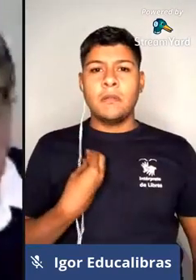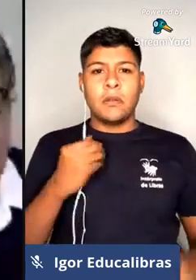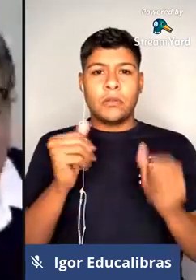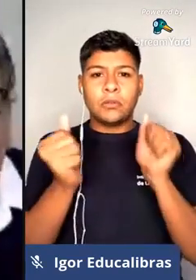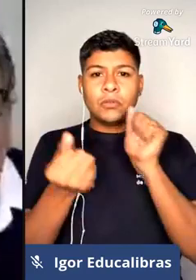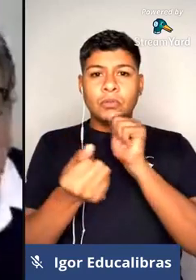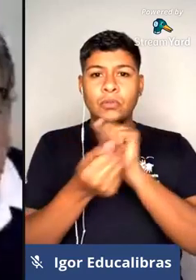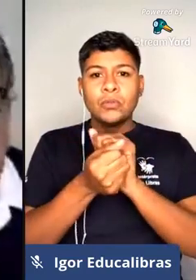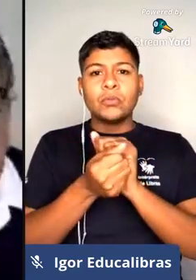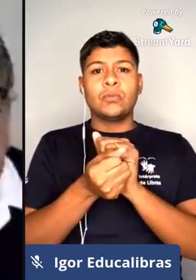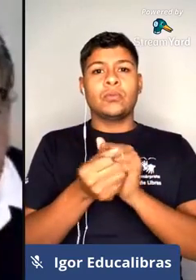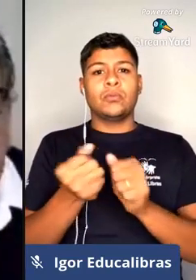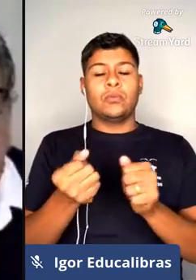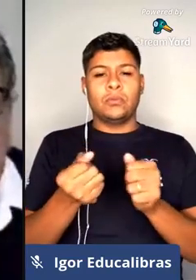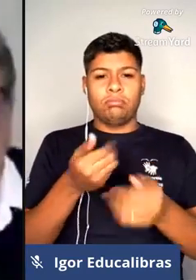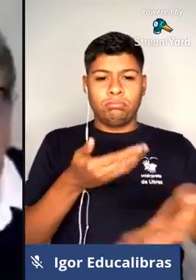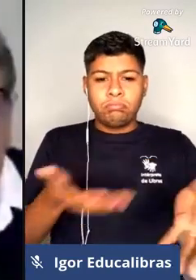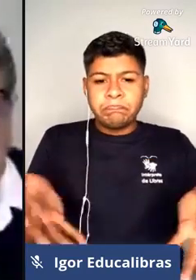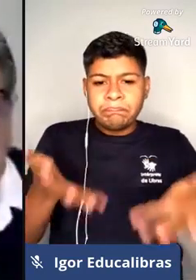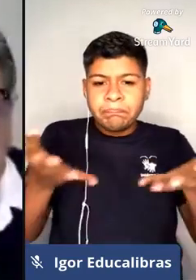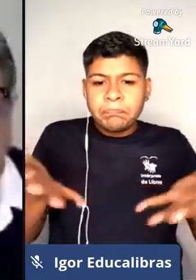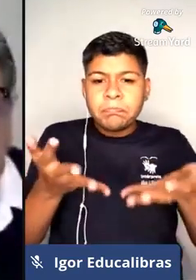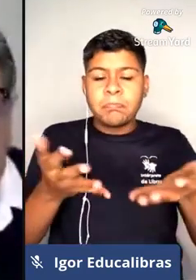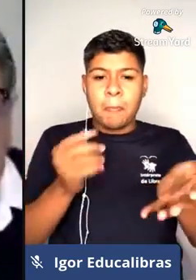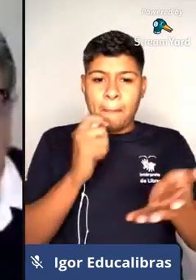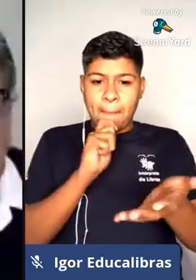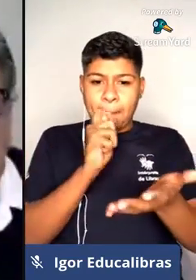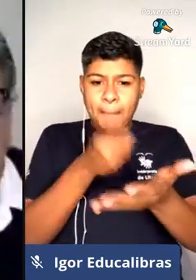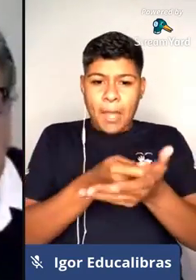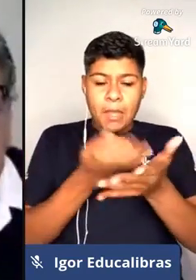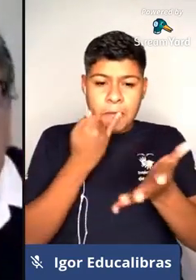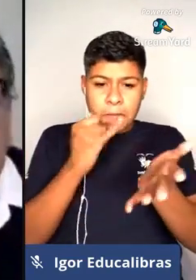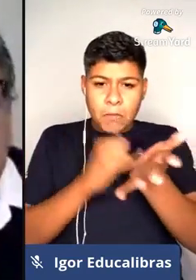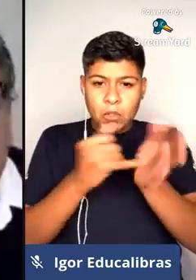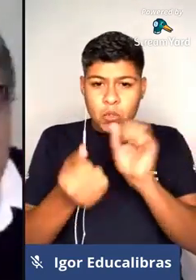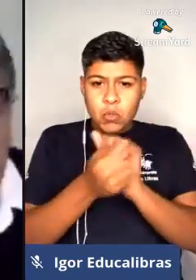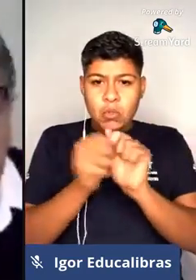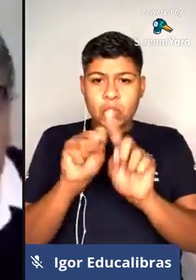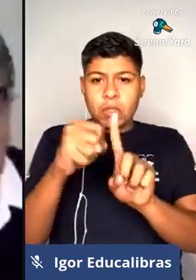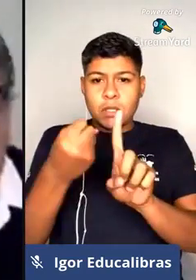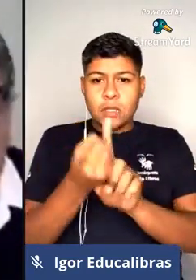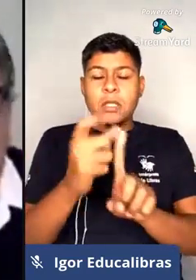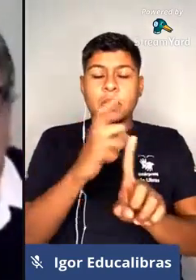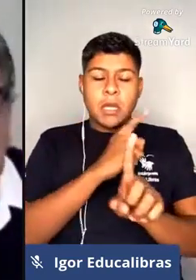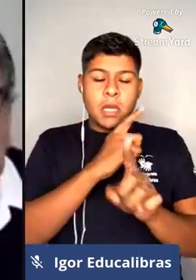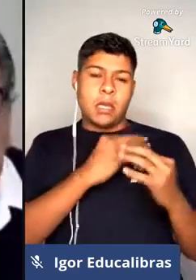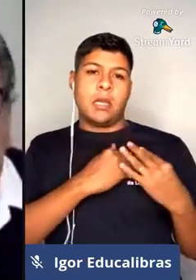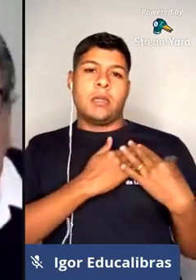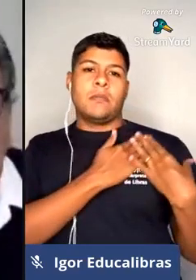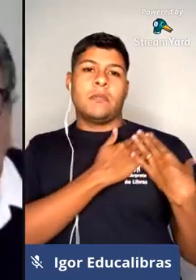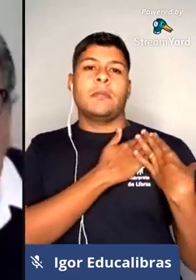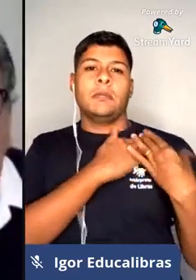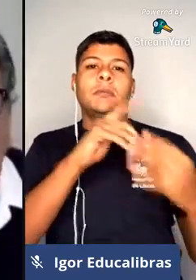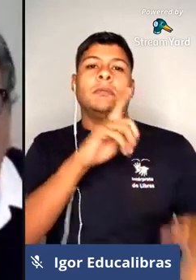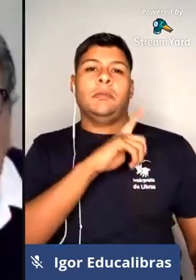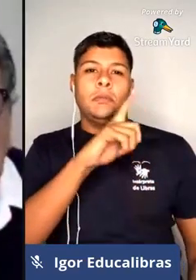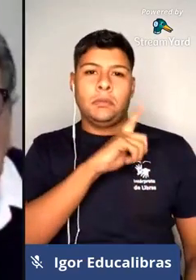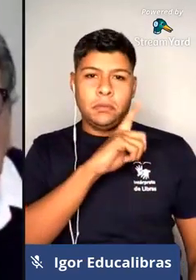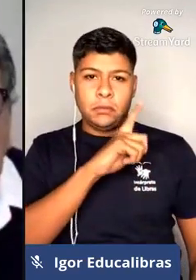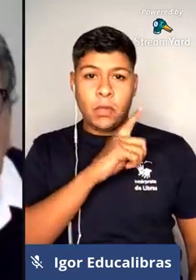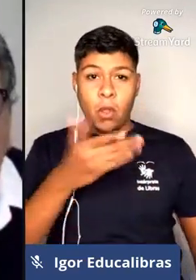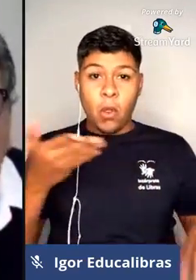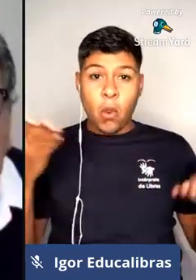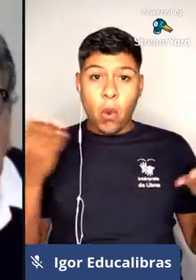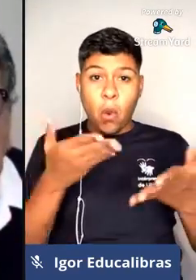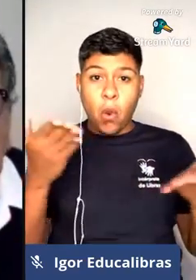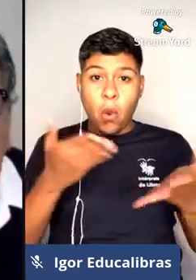junta recursos através de impostos para aplicar na sociedade, ele tem responsabilidades. Hoje, o